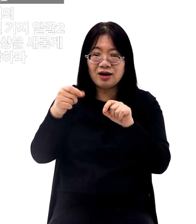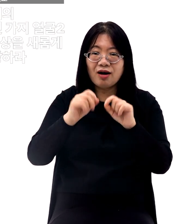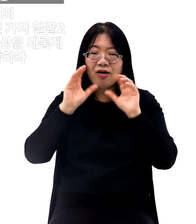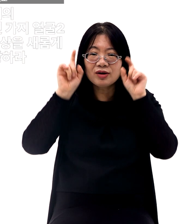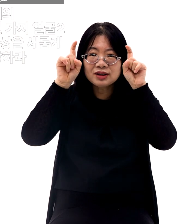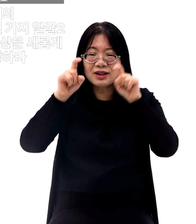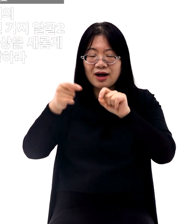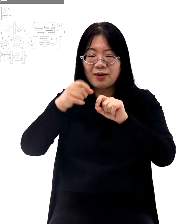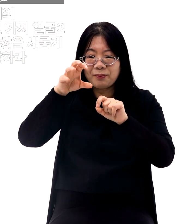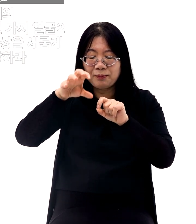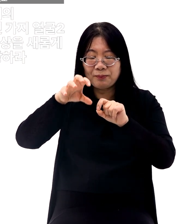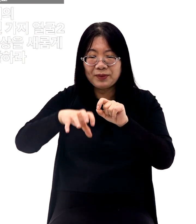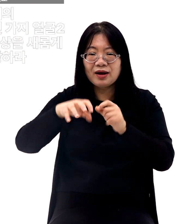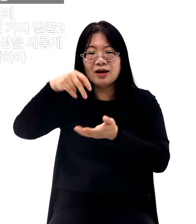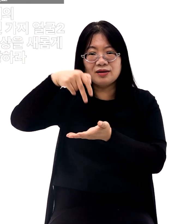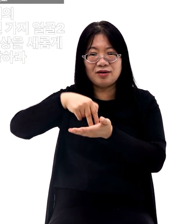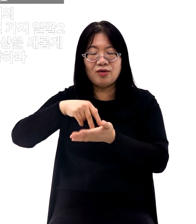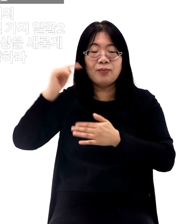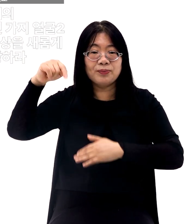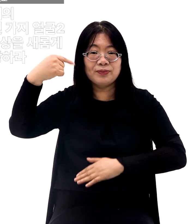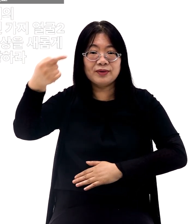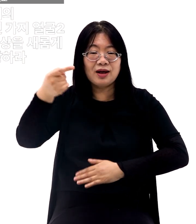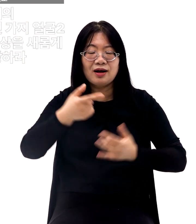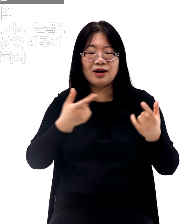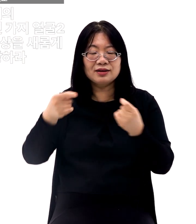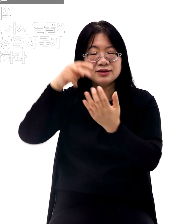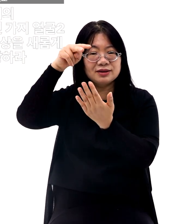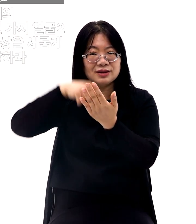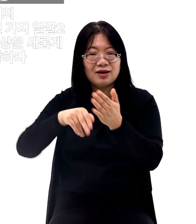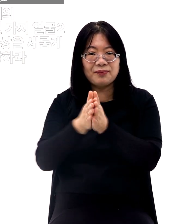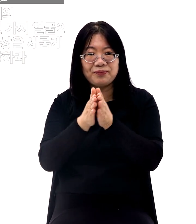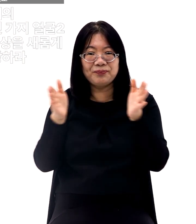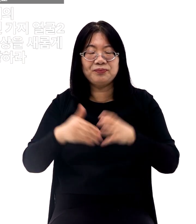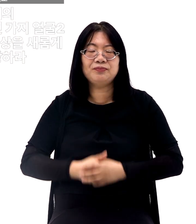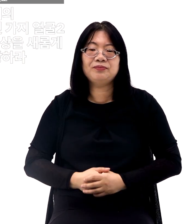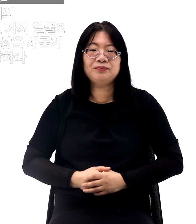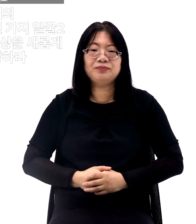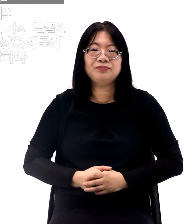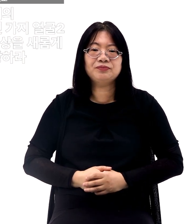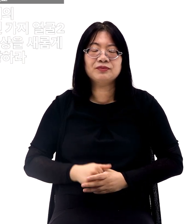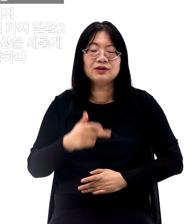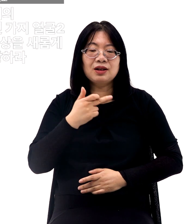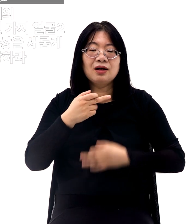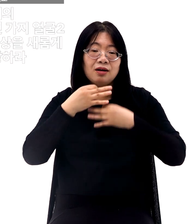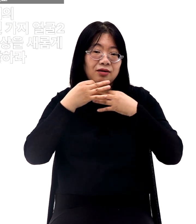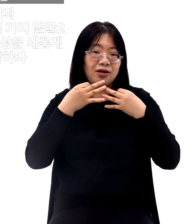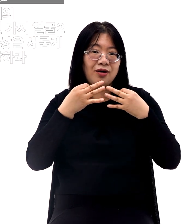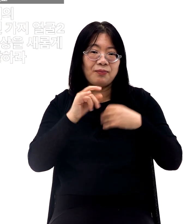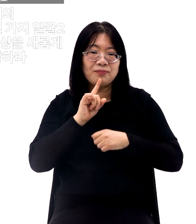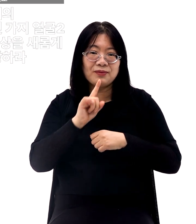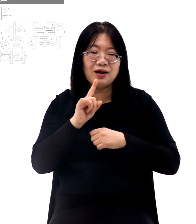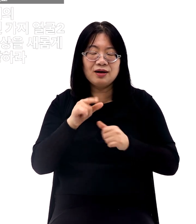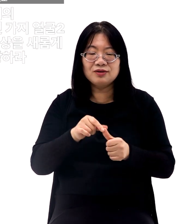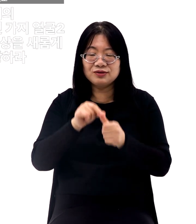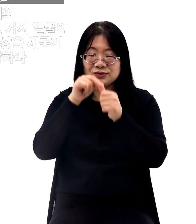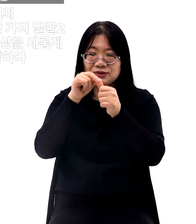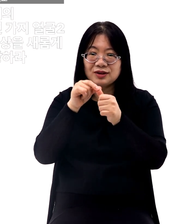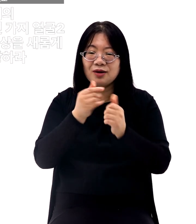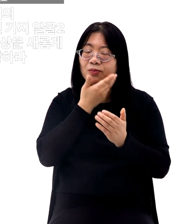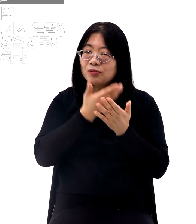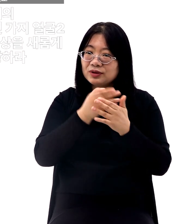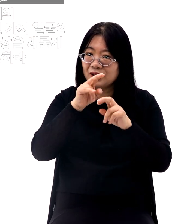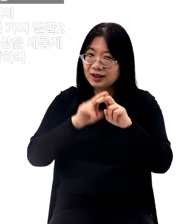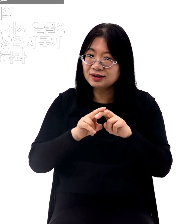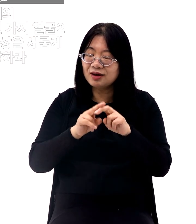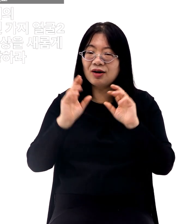앞에 서서. 다음 절 같이 읽습니다. 시작. 큰 소리로 외쳐 이르되 구원하심이